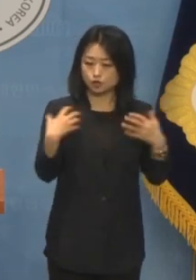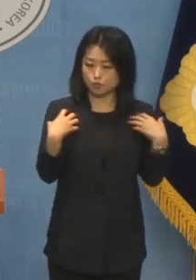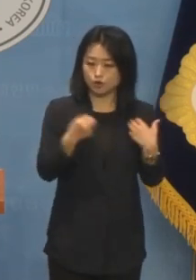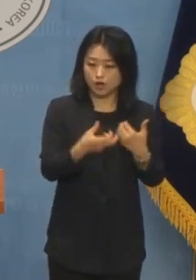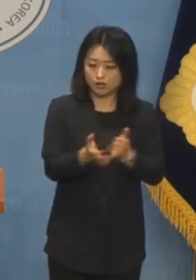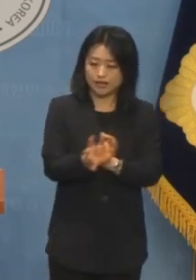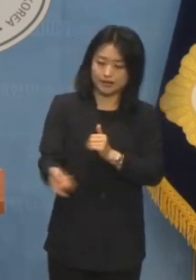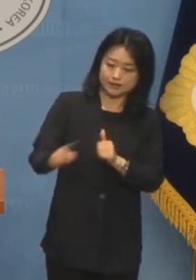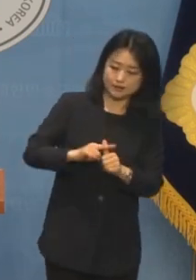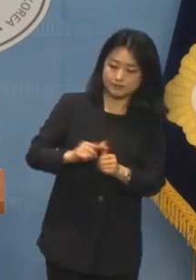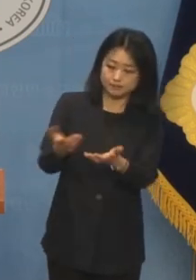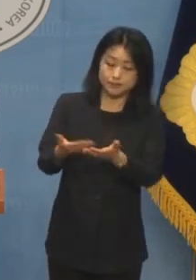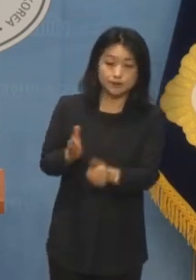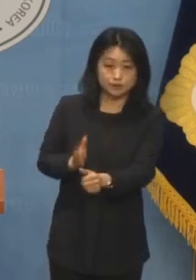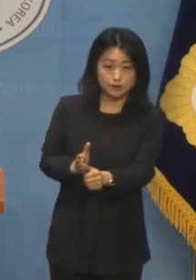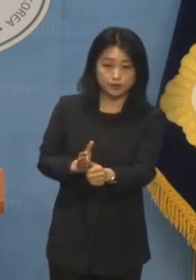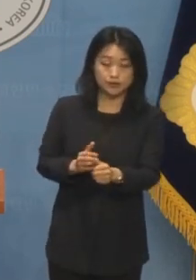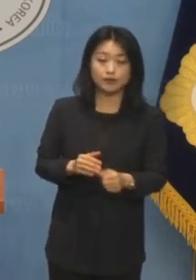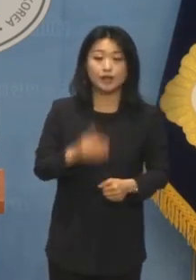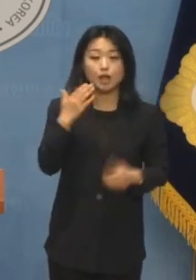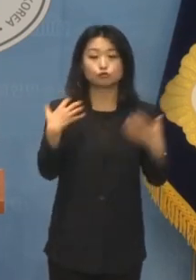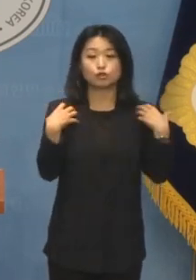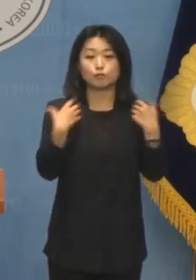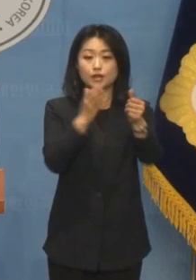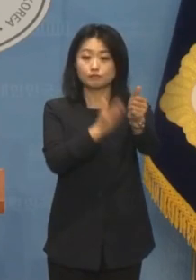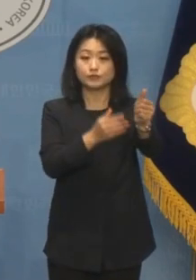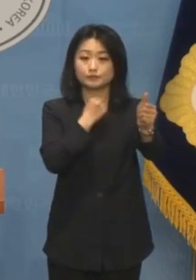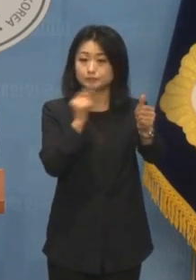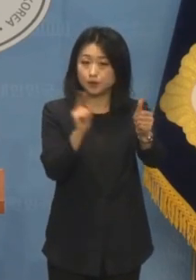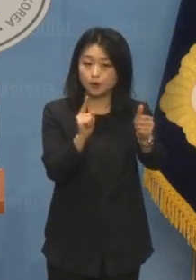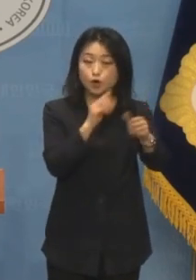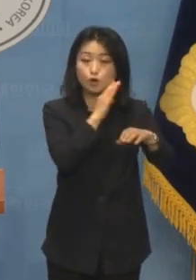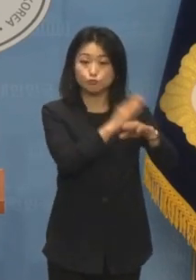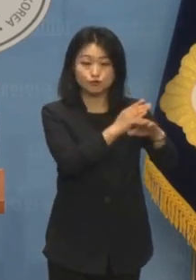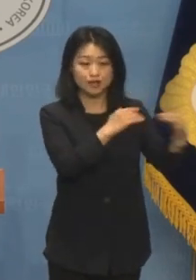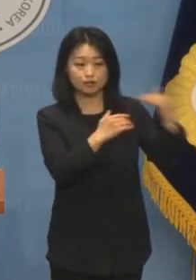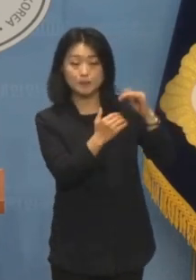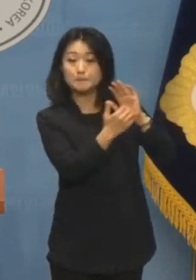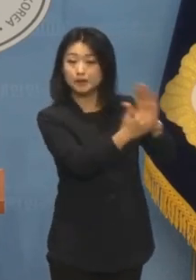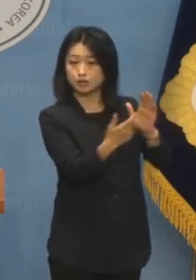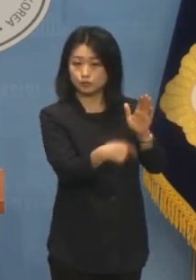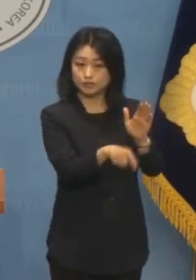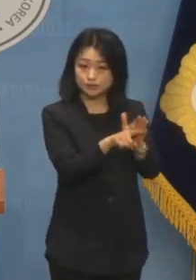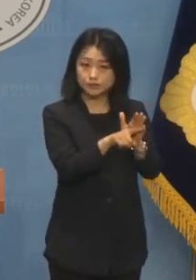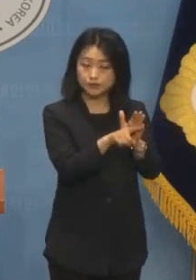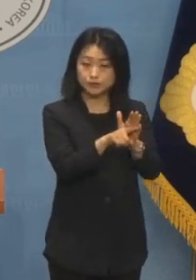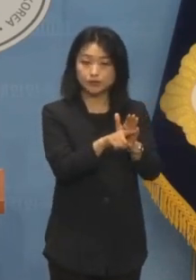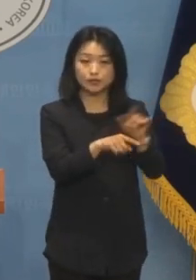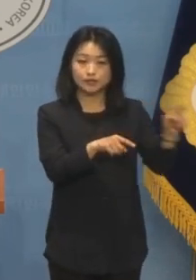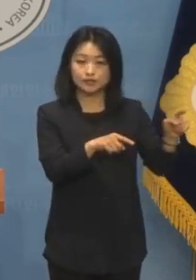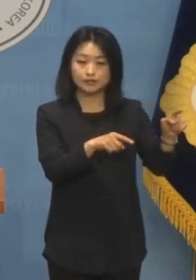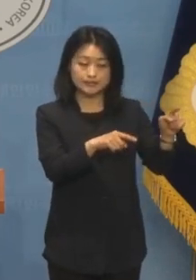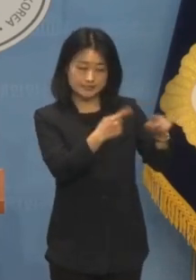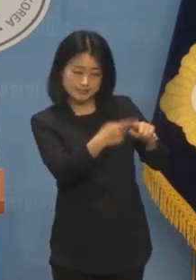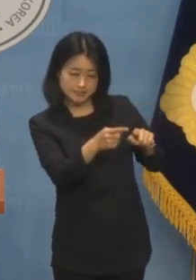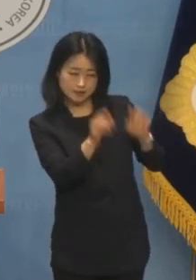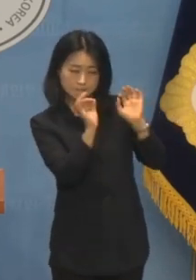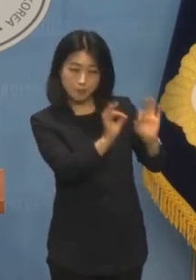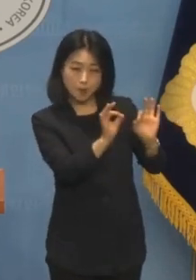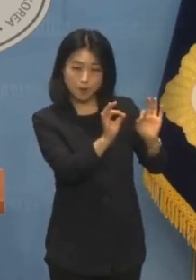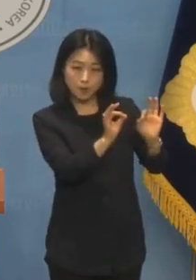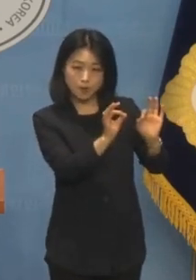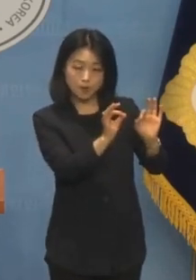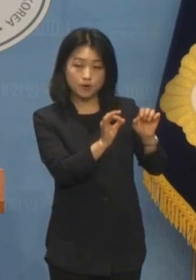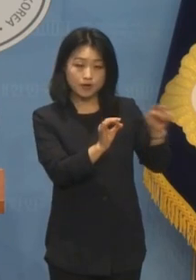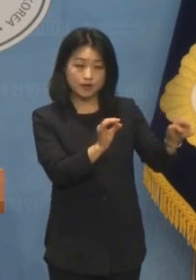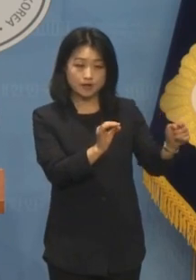촉구합니다. 우리 정부에도 요청합니다. 북한 정권의 도발에 효과적으로 대응하여 그들의 의도를 분쇄하고 계획된